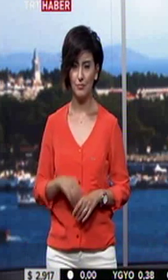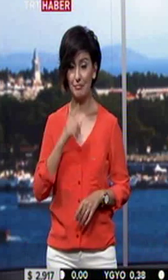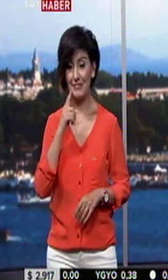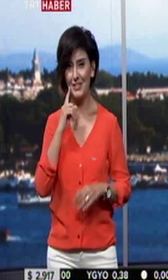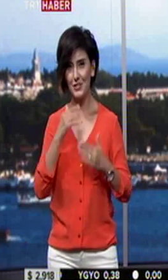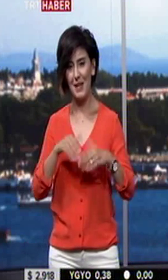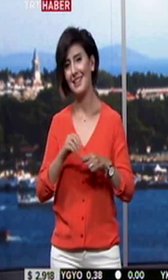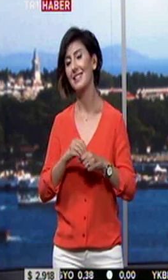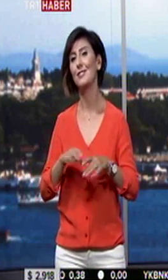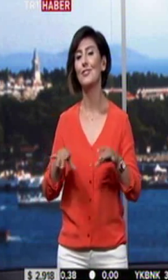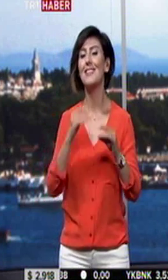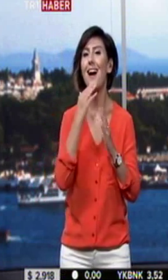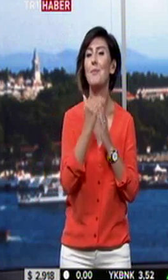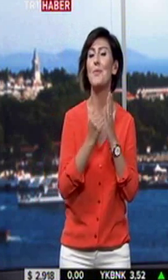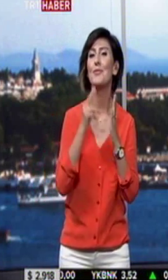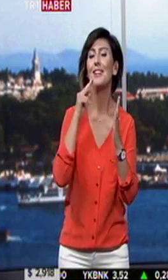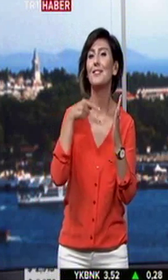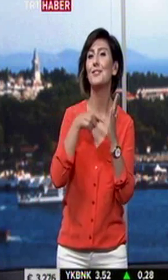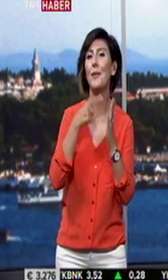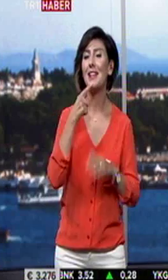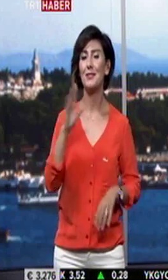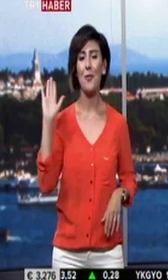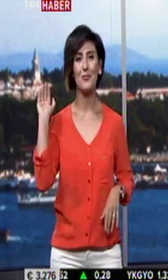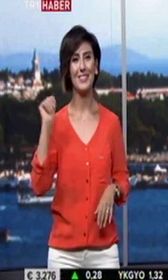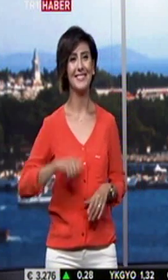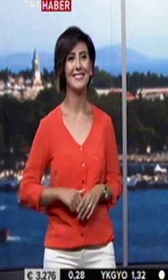İşitme engelliler için hazırladığımız haberlerimizi noktalıyoruz.